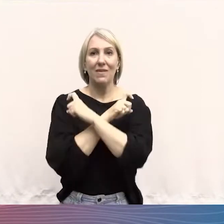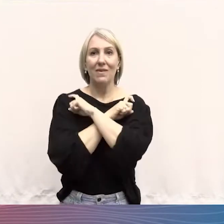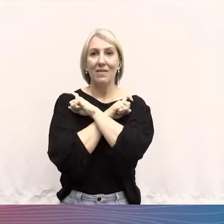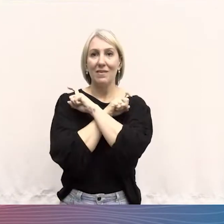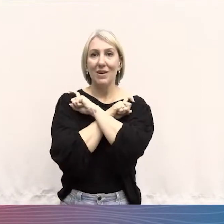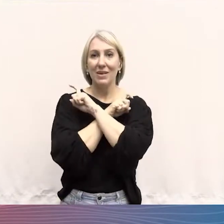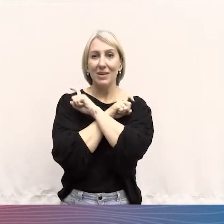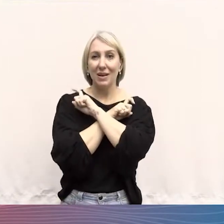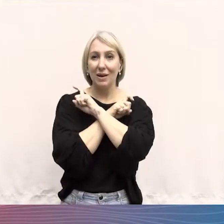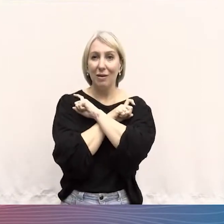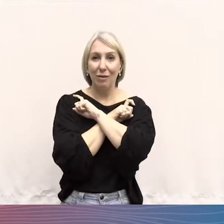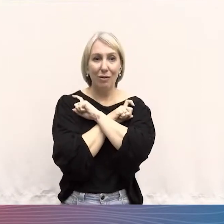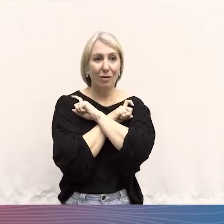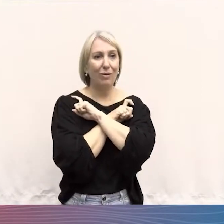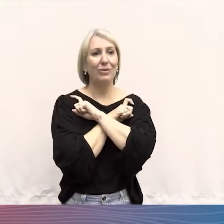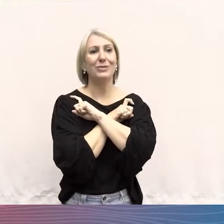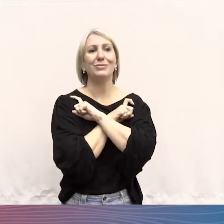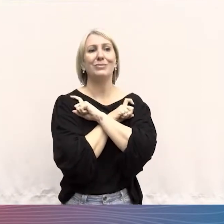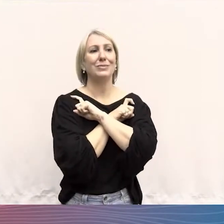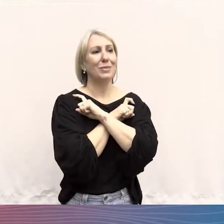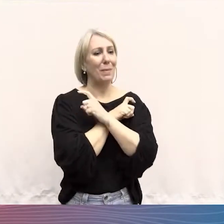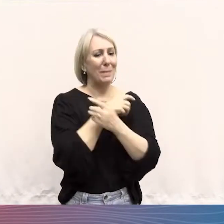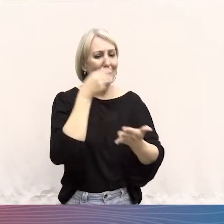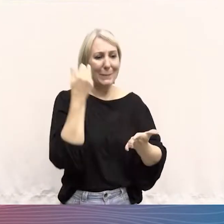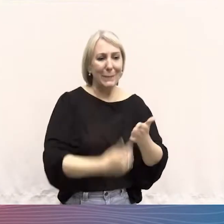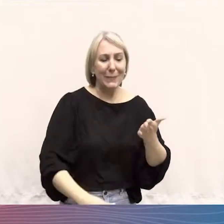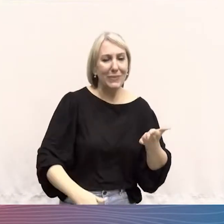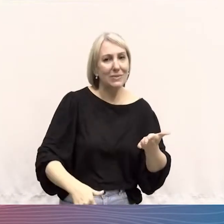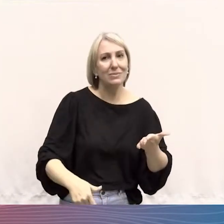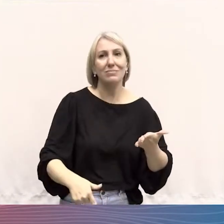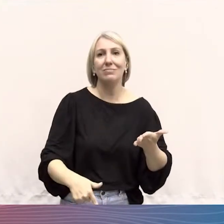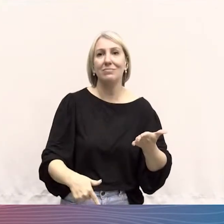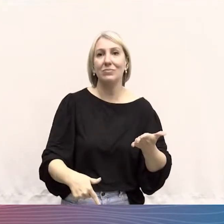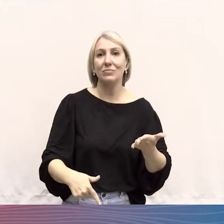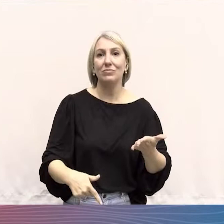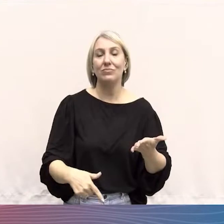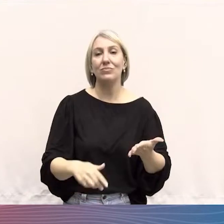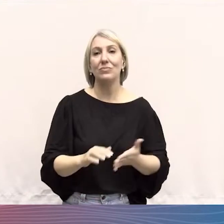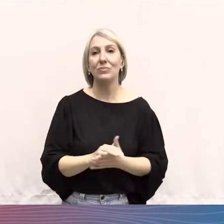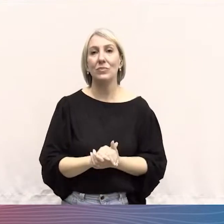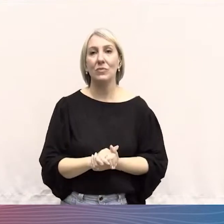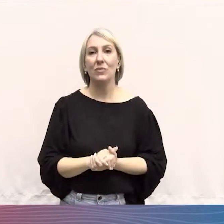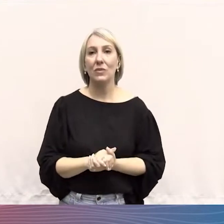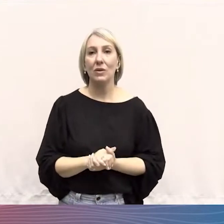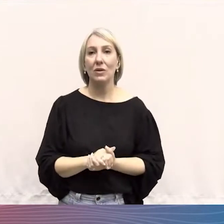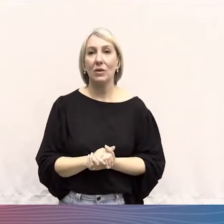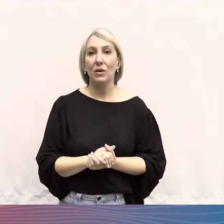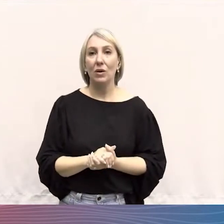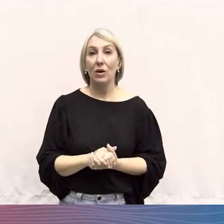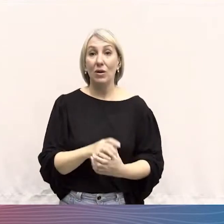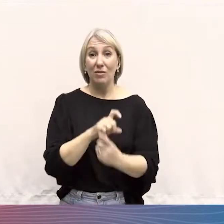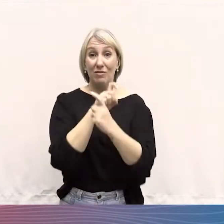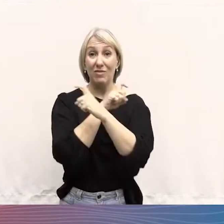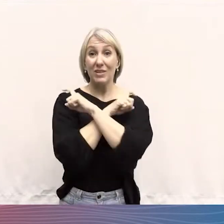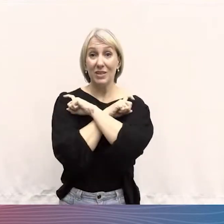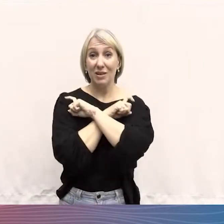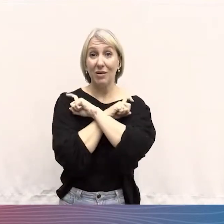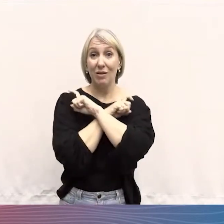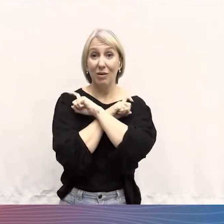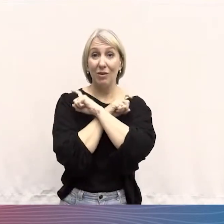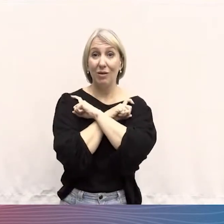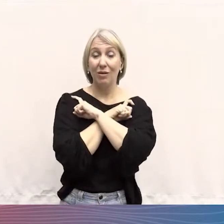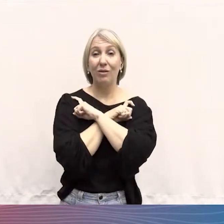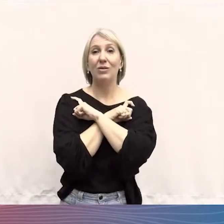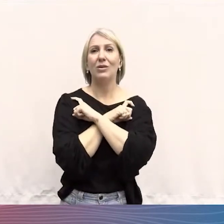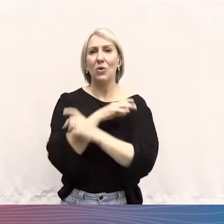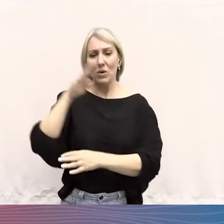Arão para isso. E depois que saiu do Egito, o exército de Faraó ainda corria atrás deles